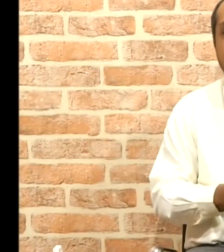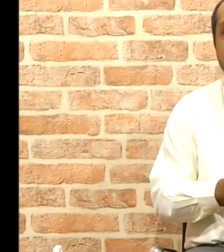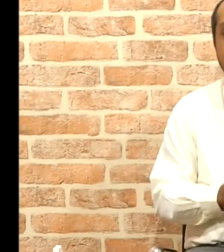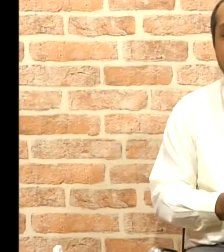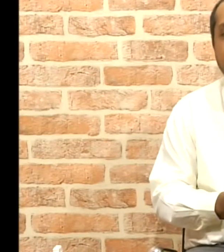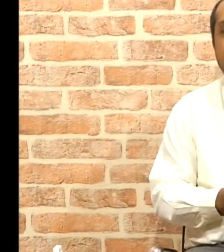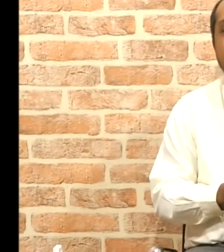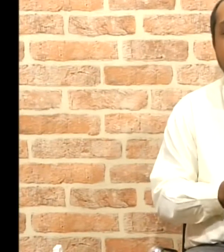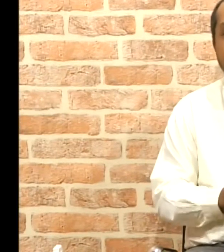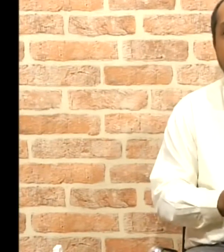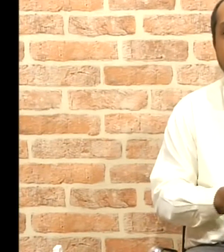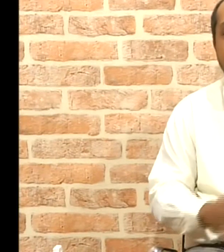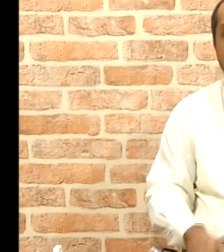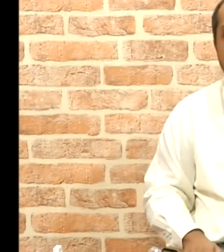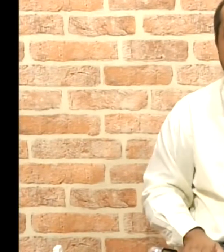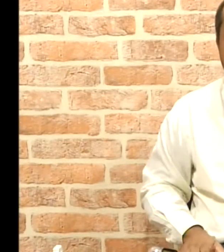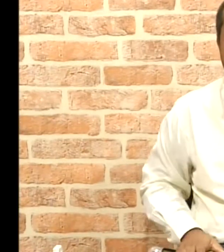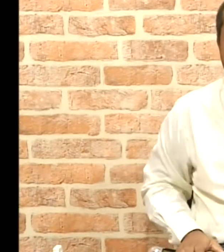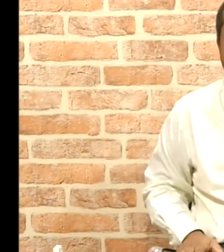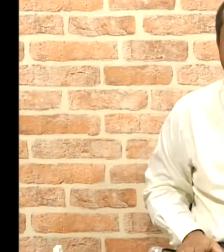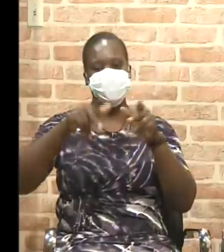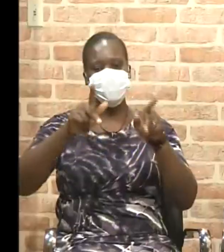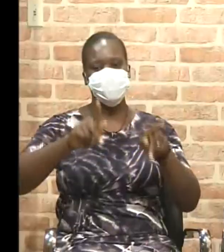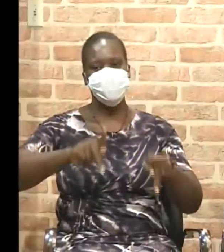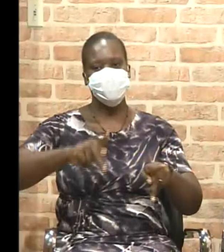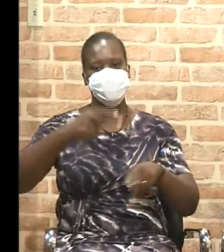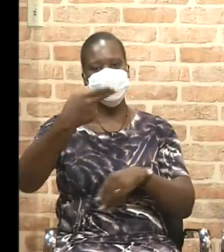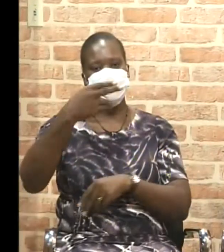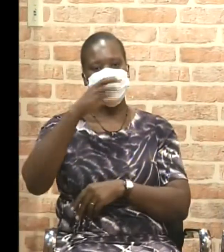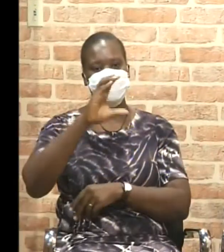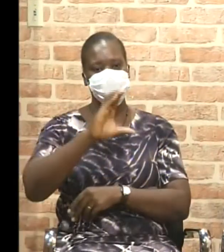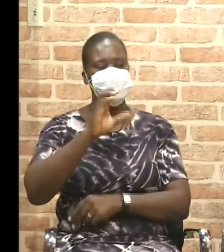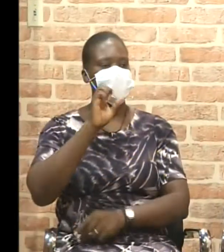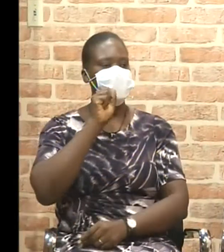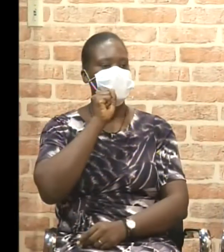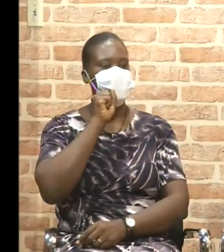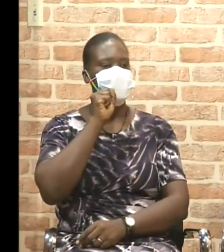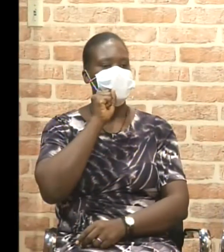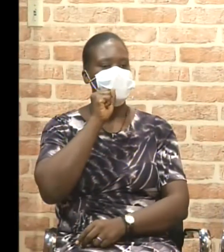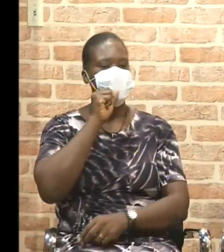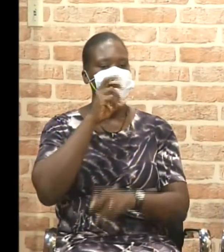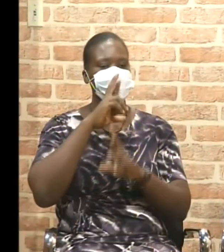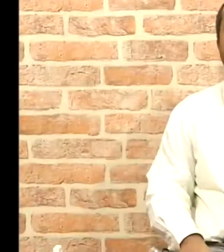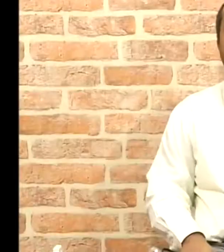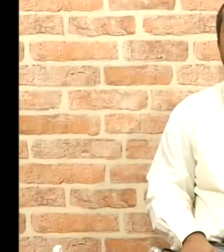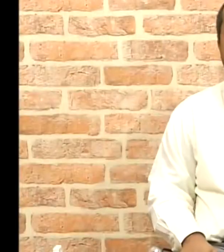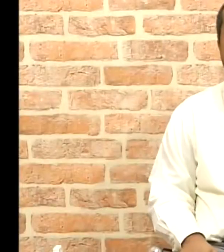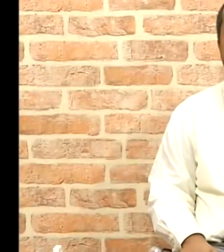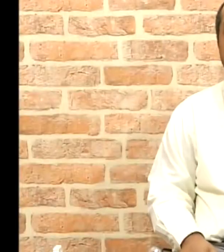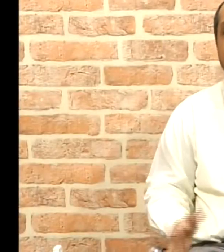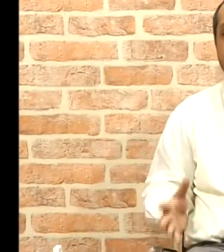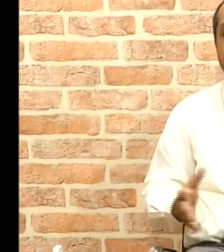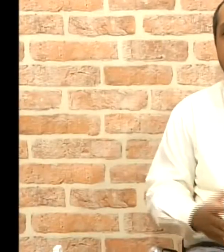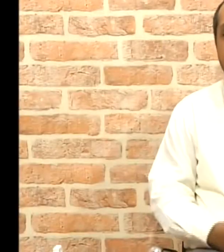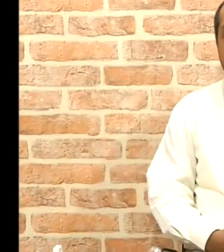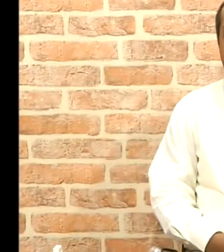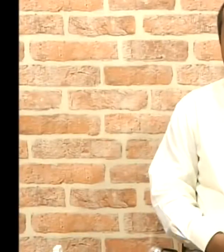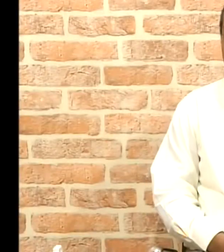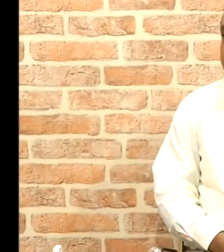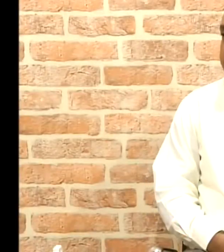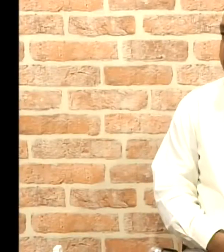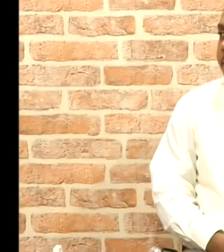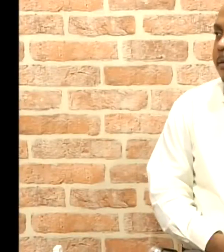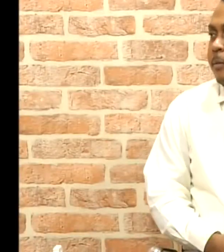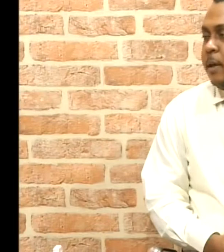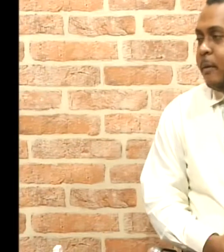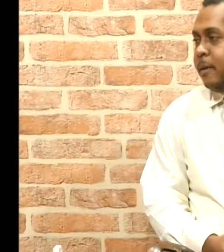secrétaire d'État pour intégration mon handicapé. Madame Swanette Désir, qui a accepté répondre à une question télévision nationale d'Haïti.